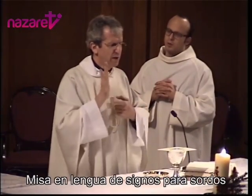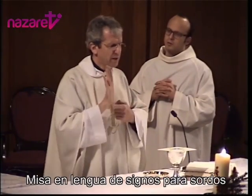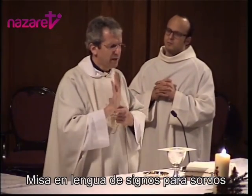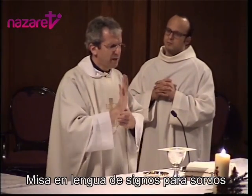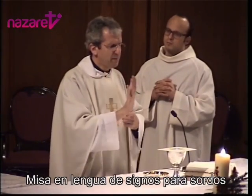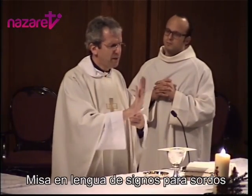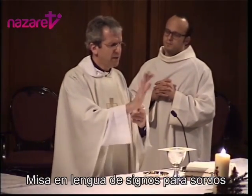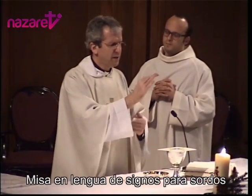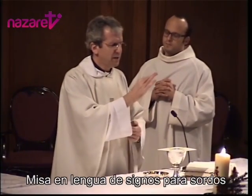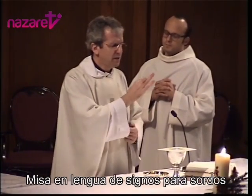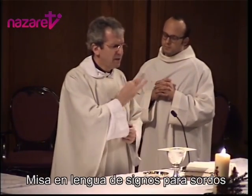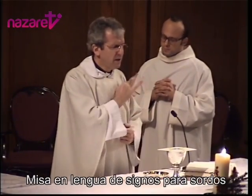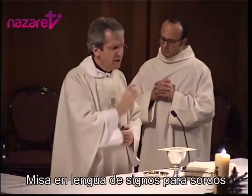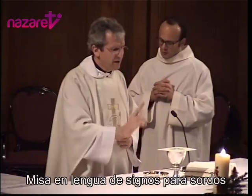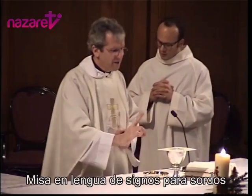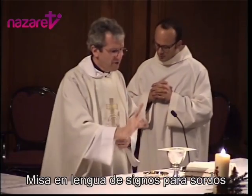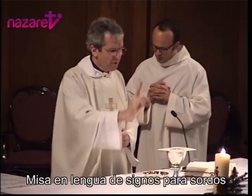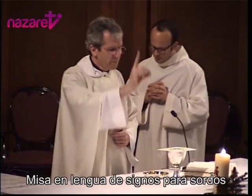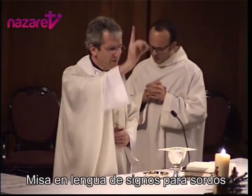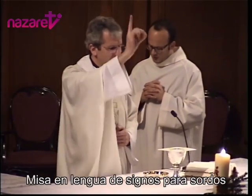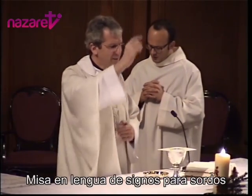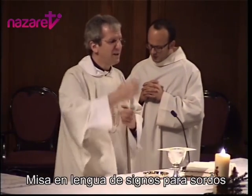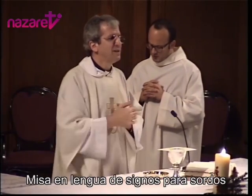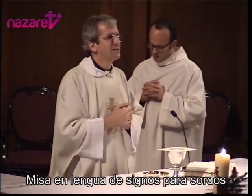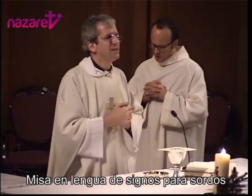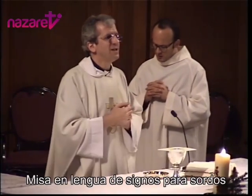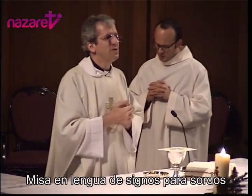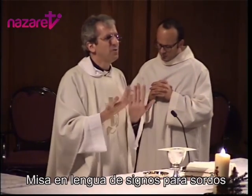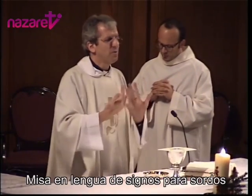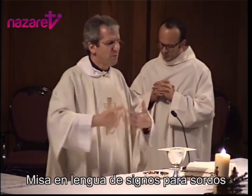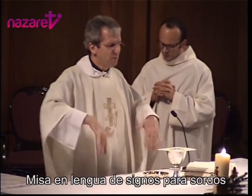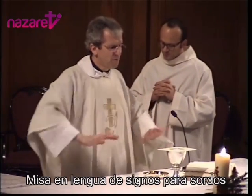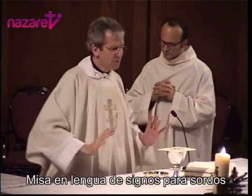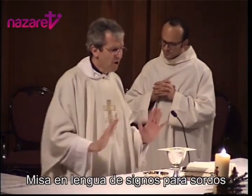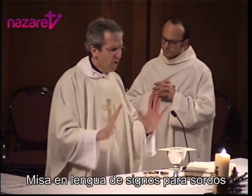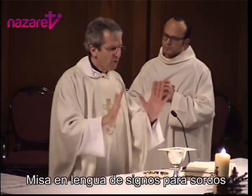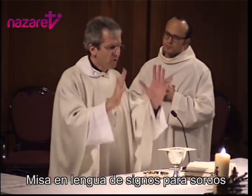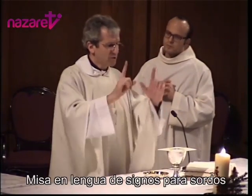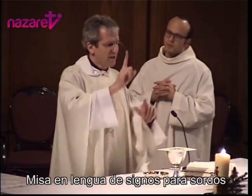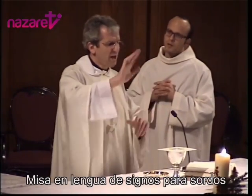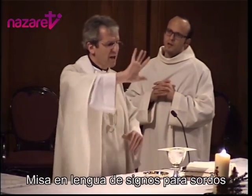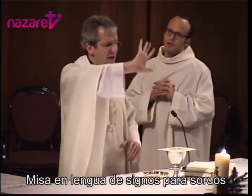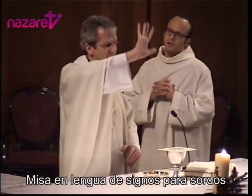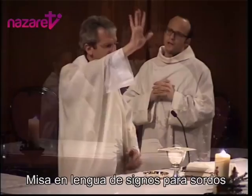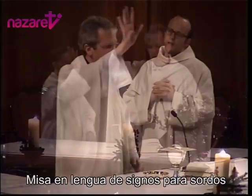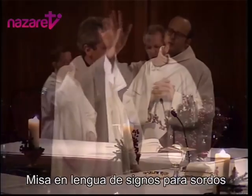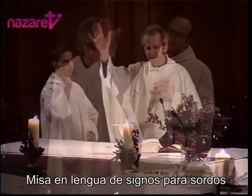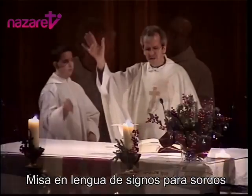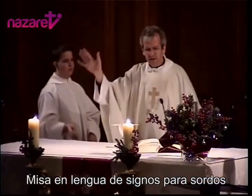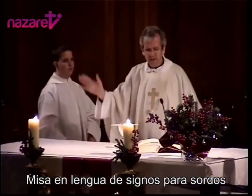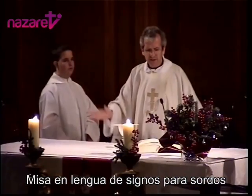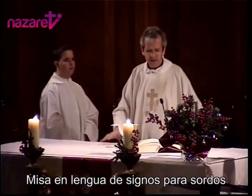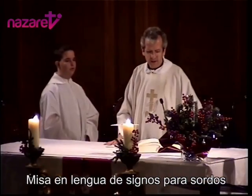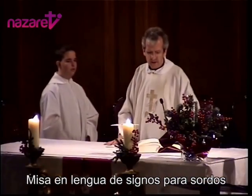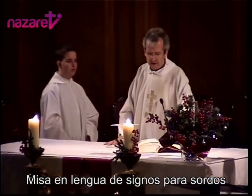bendito el que viene en nombre del Señor. Hosanna en